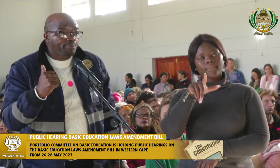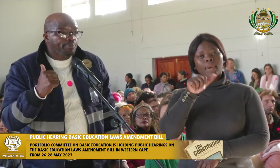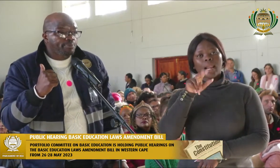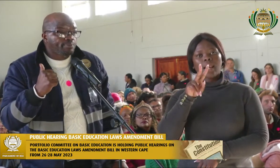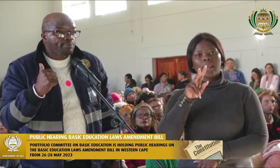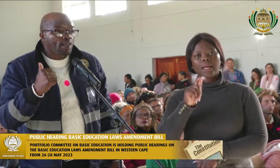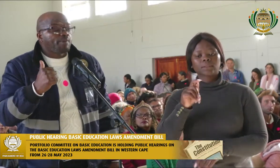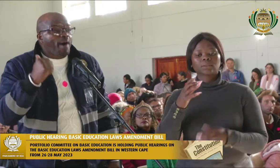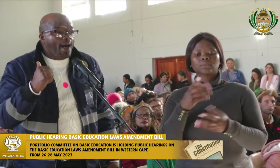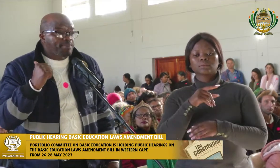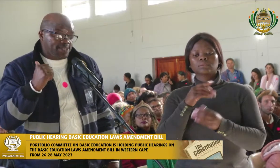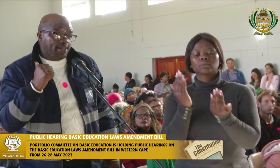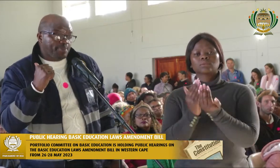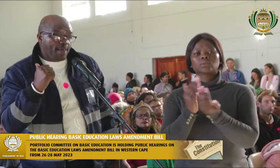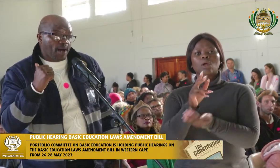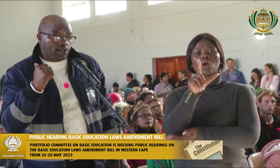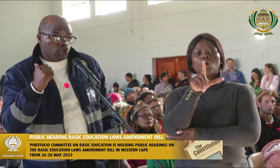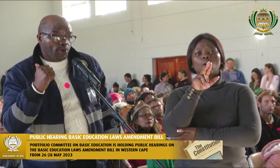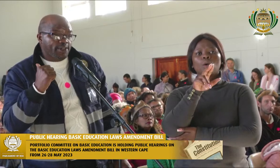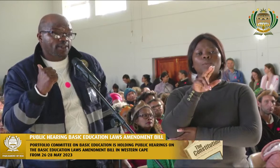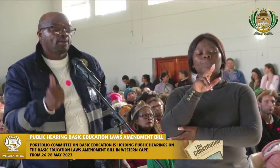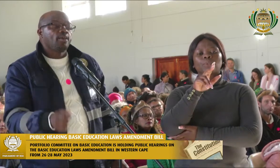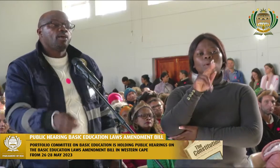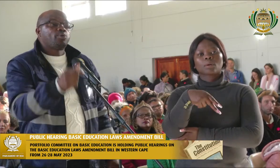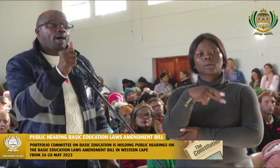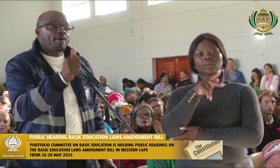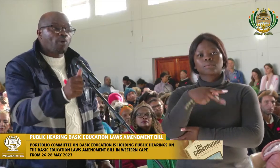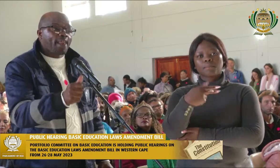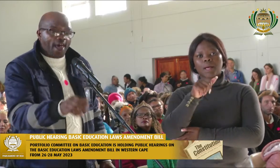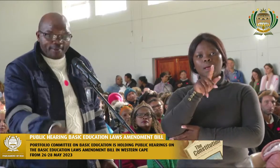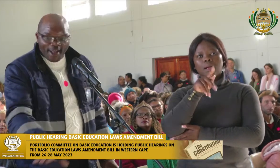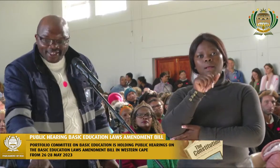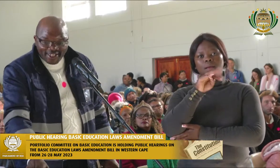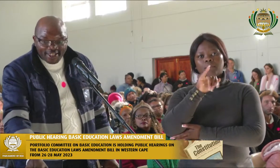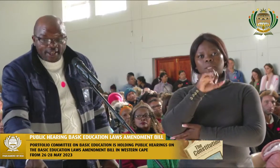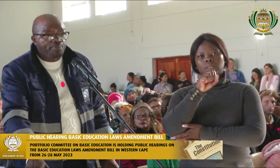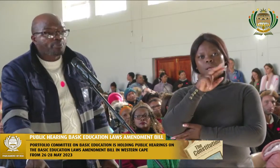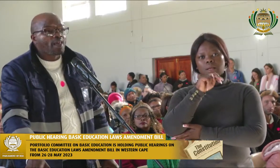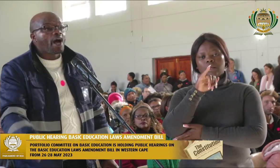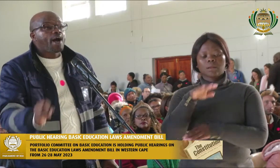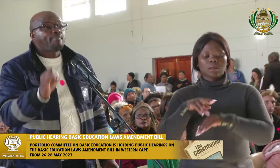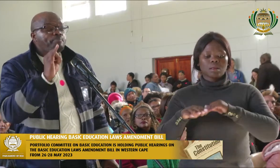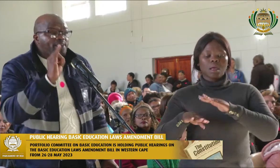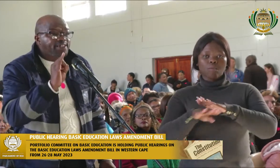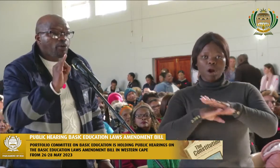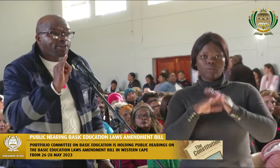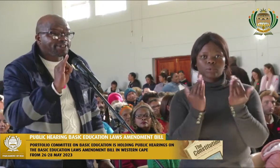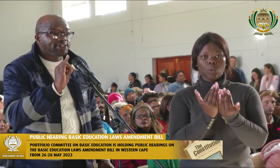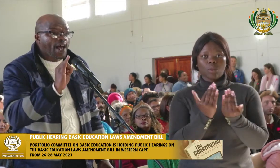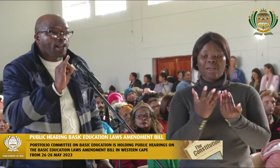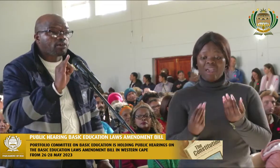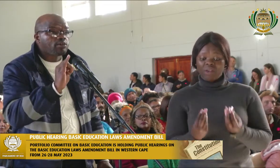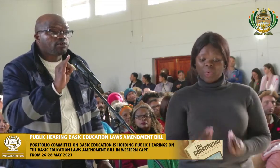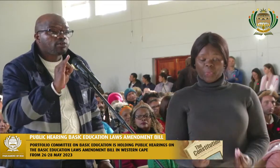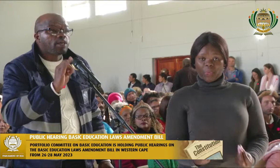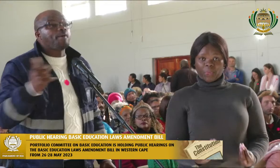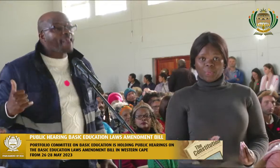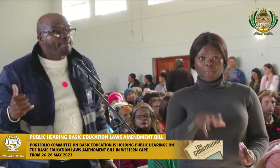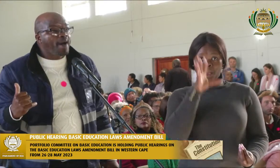primary ephakamisane primary sorry. Kunabantwana abancinci abaplita